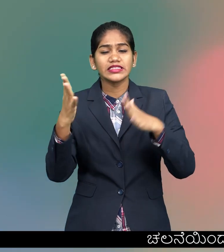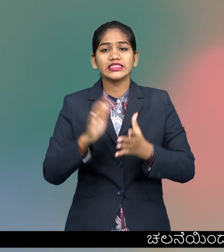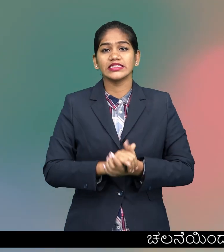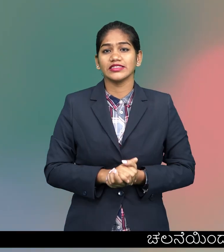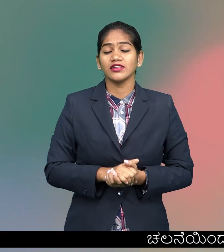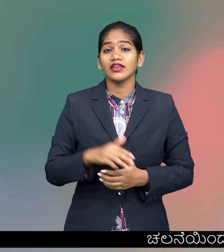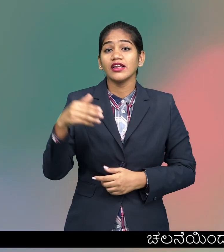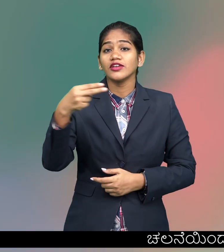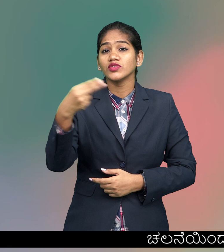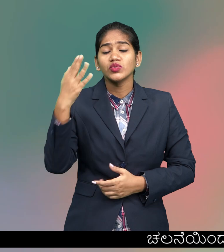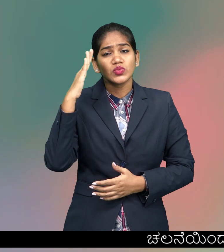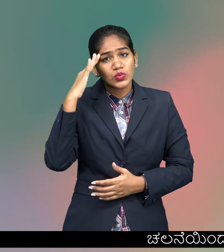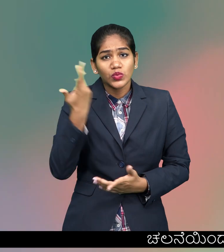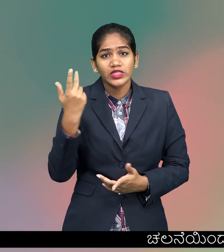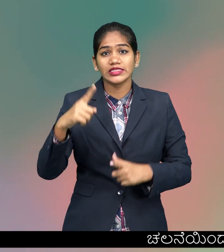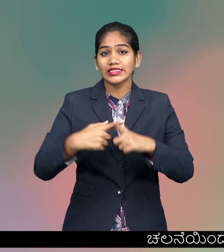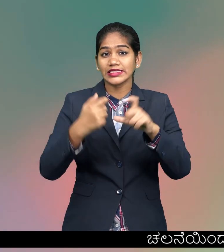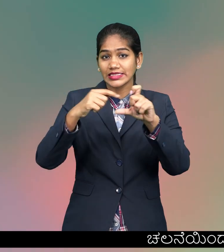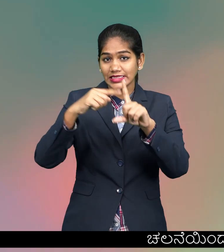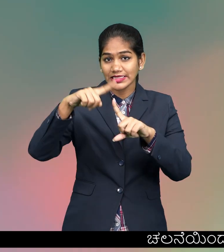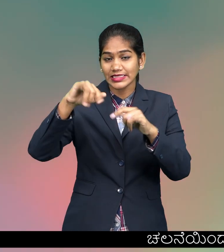ಚಲನೆಯಿಂದ ಪ್ರಭಾವವಿರುತ್ತವಂತಾಗಿರುತ್ತದೆ.